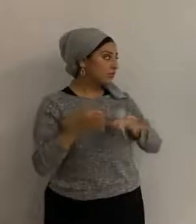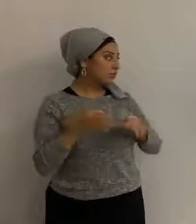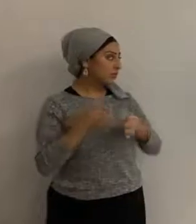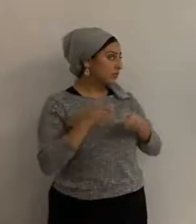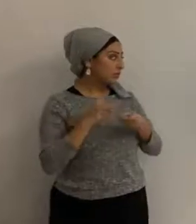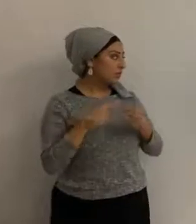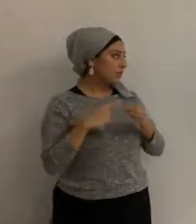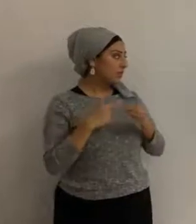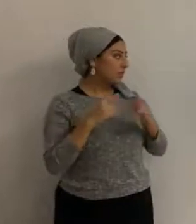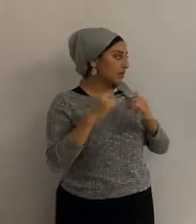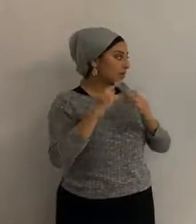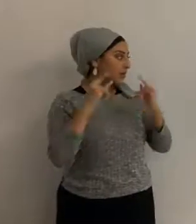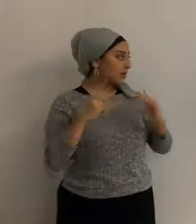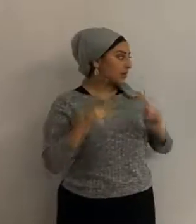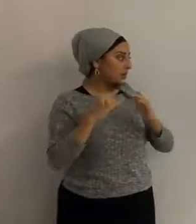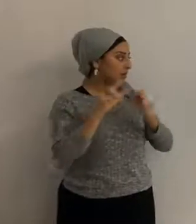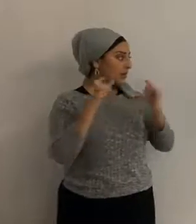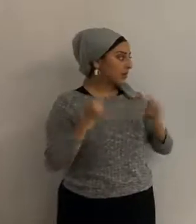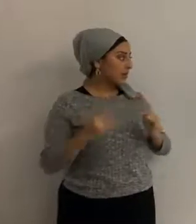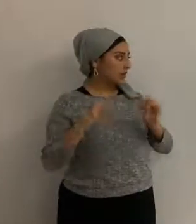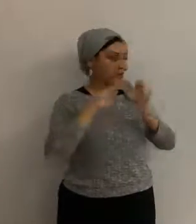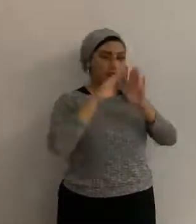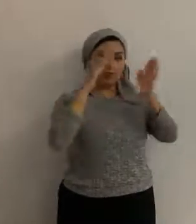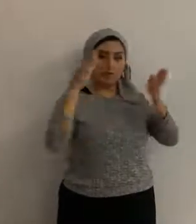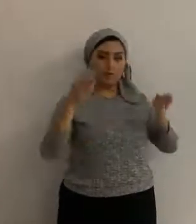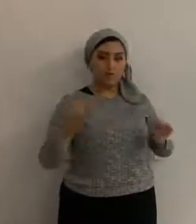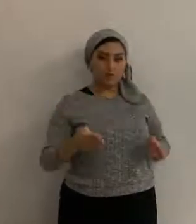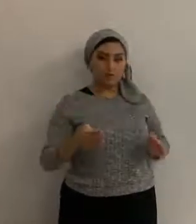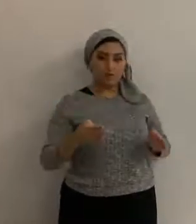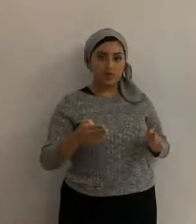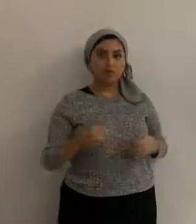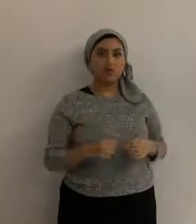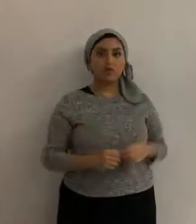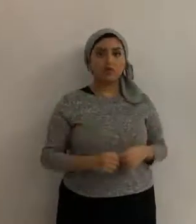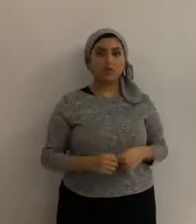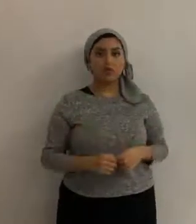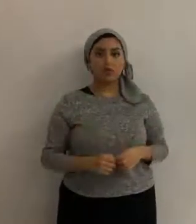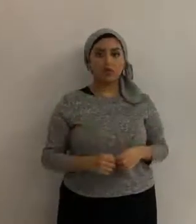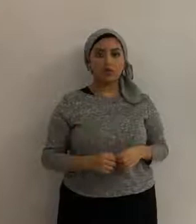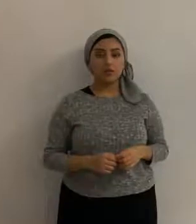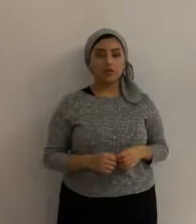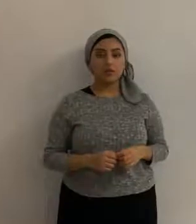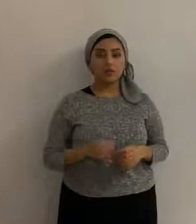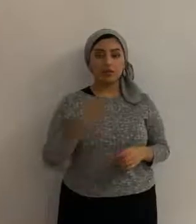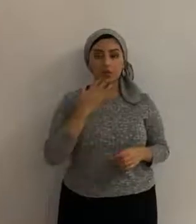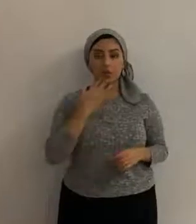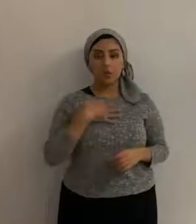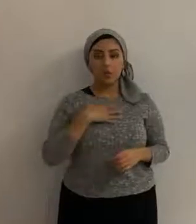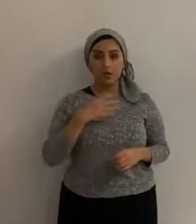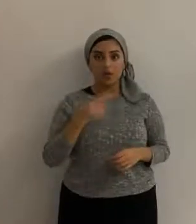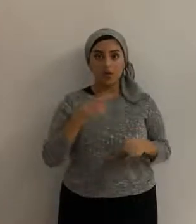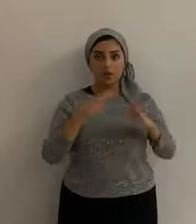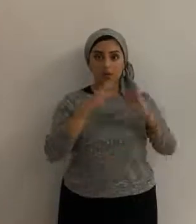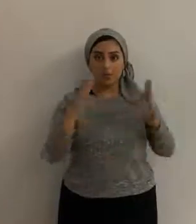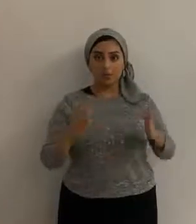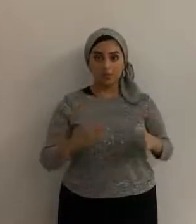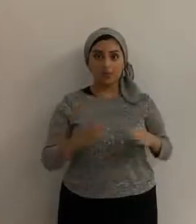estas tiendas cubiertas con lona, lona color blanco. Obviamente la estructura pues es metálica, pero pues es